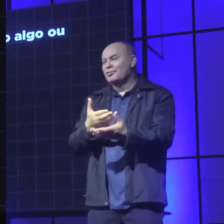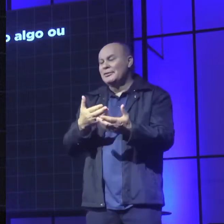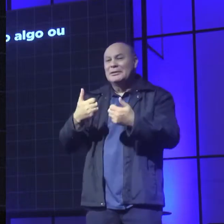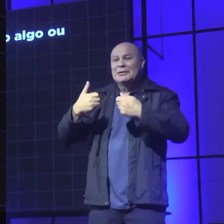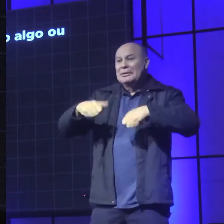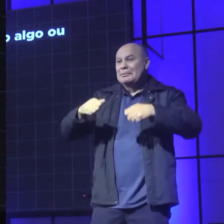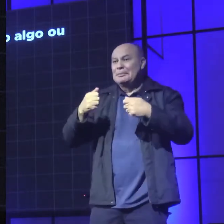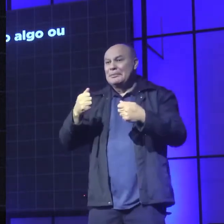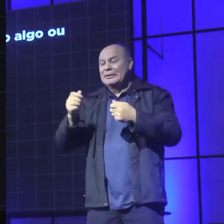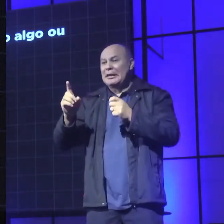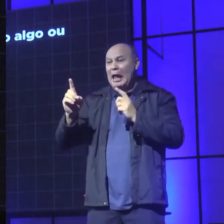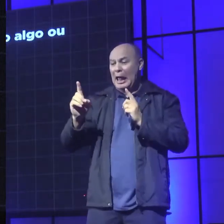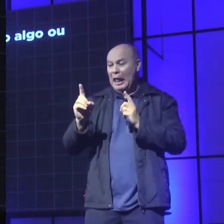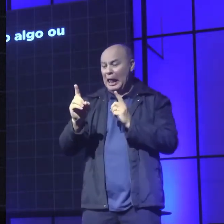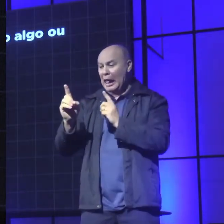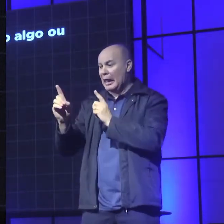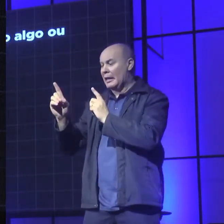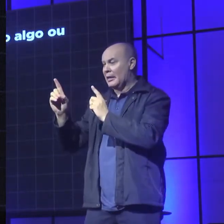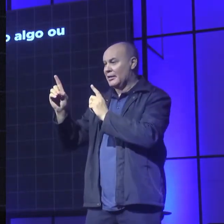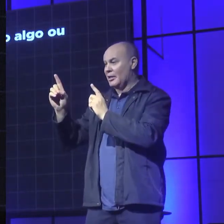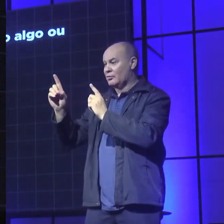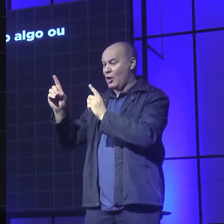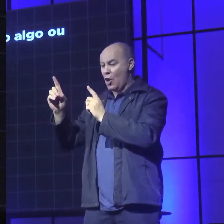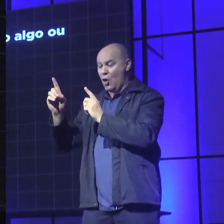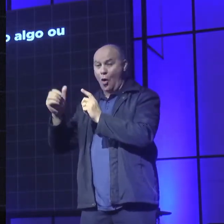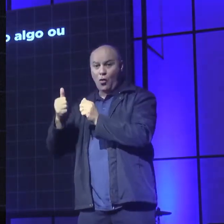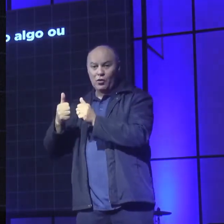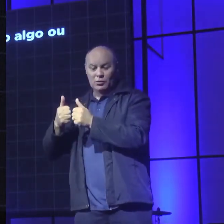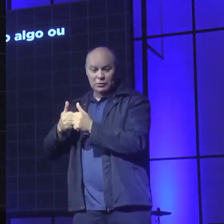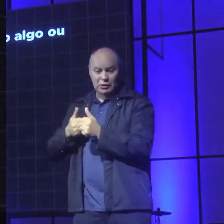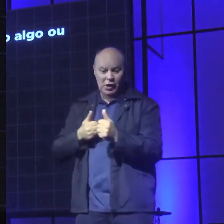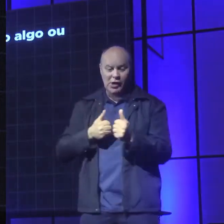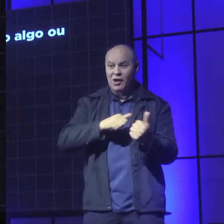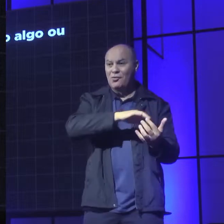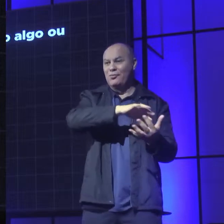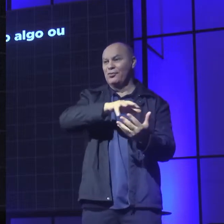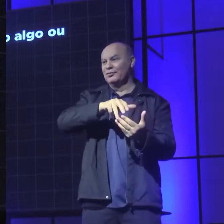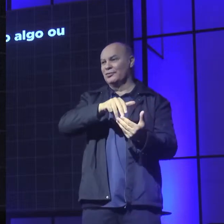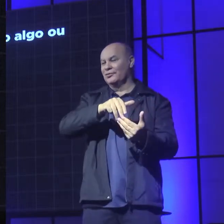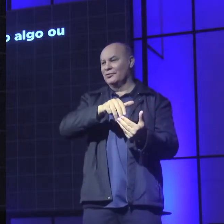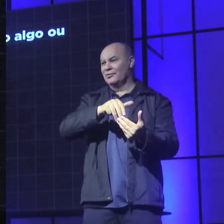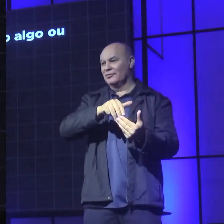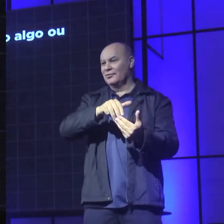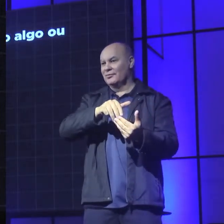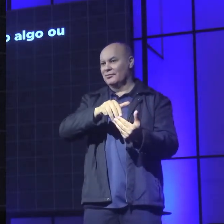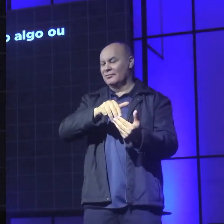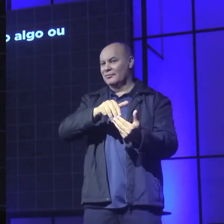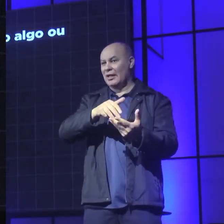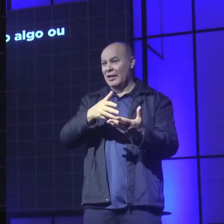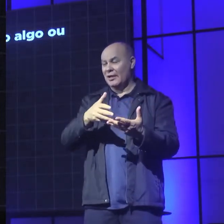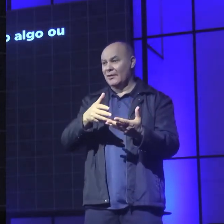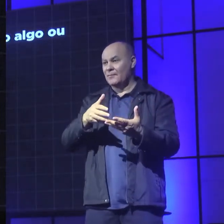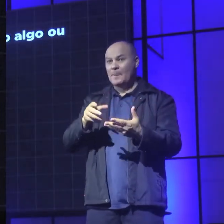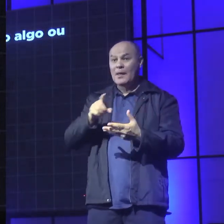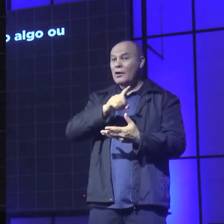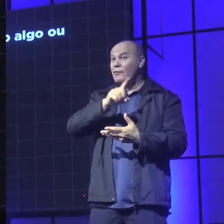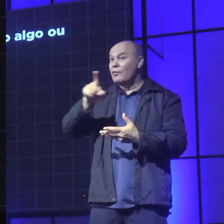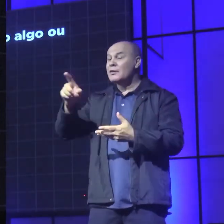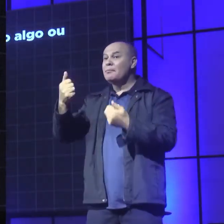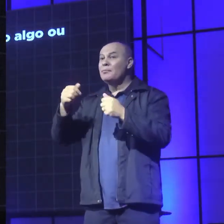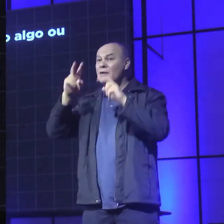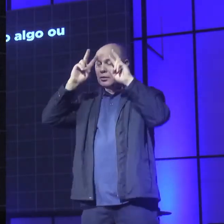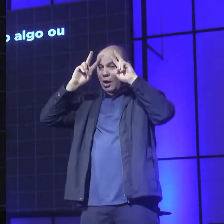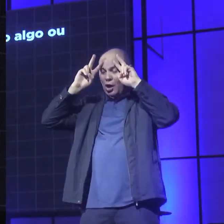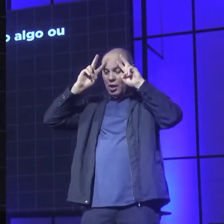seguindo alguém ou alguma coisa. Por isso, você precisa dizer a verdade a respeito de quem